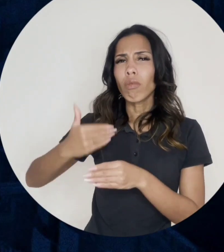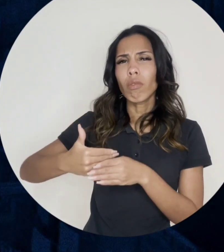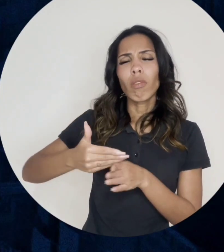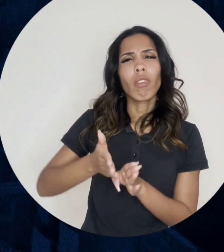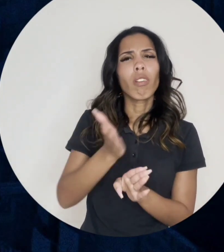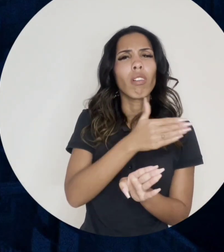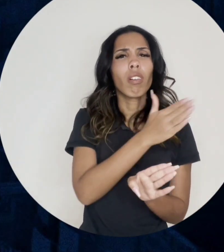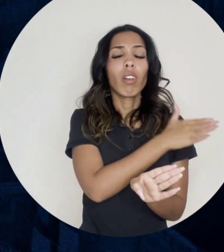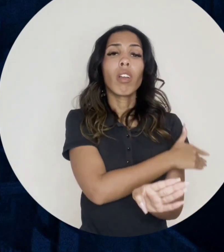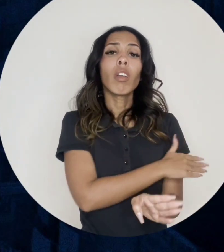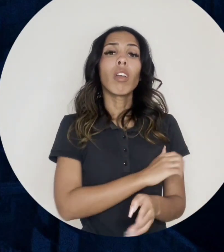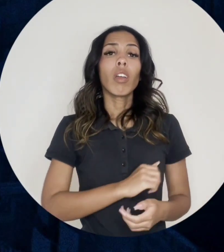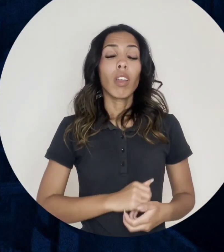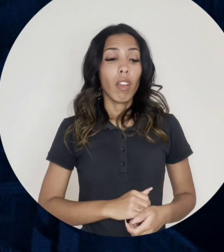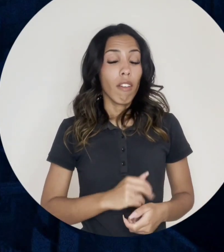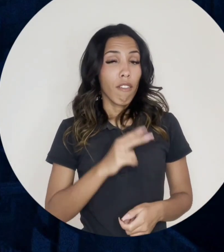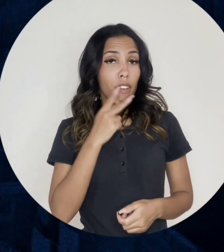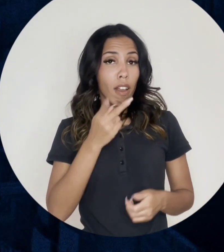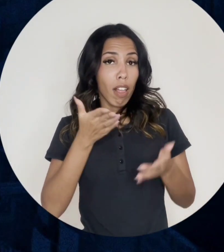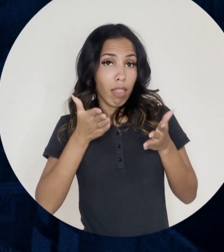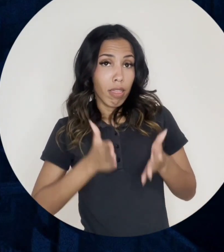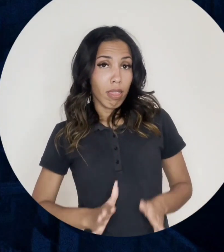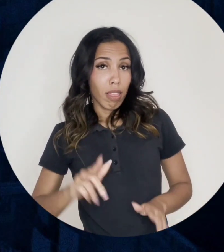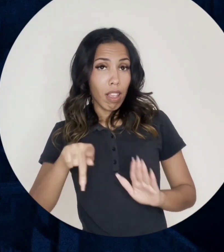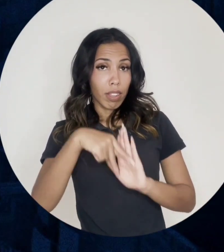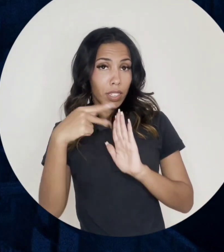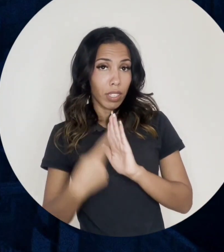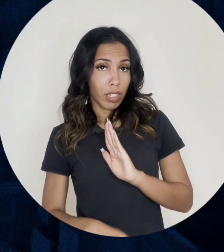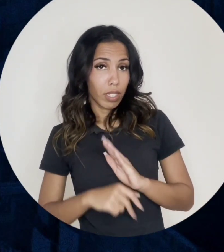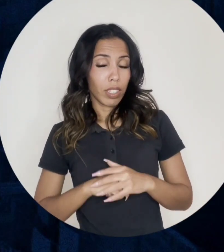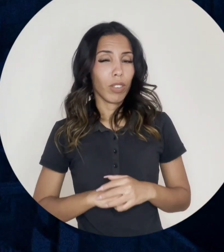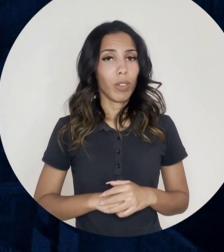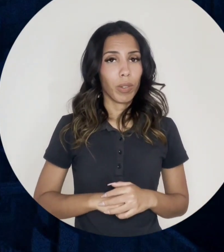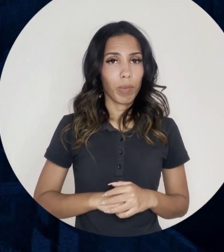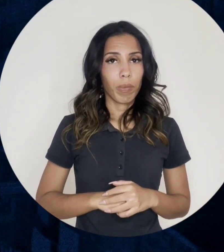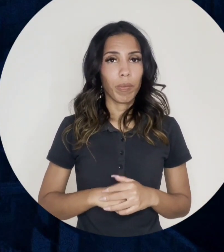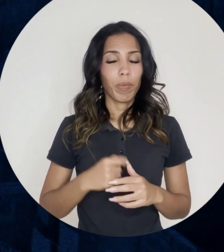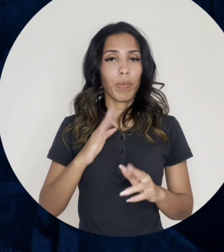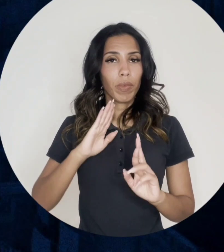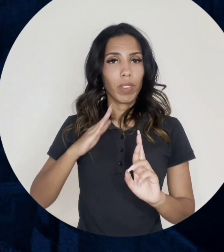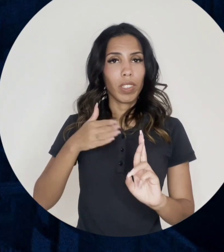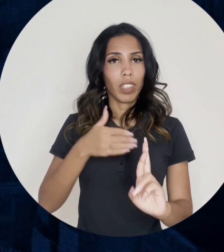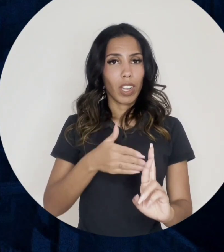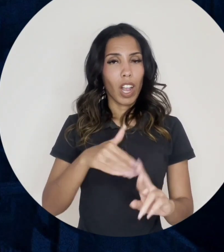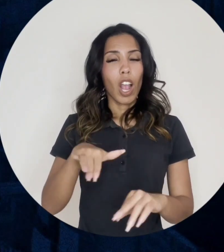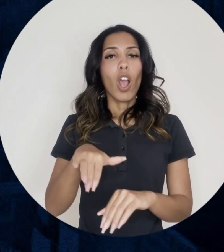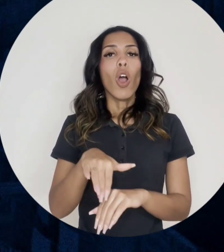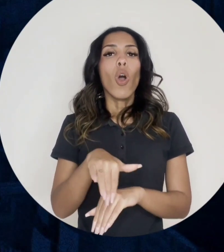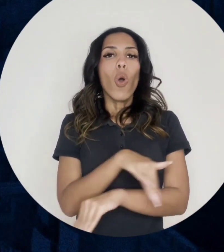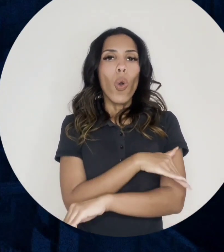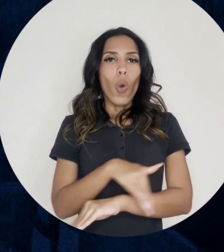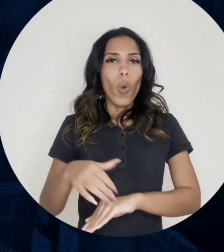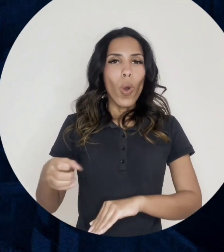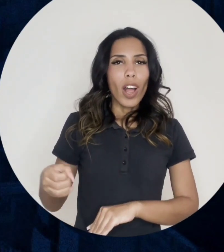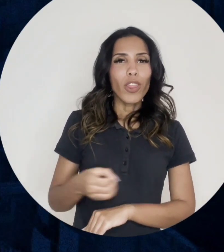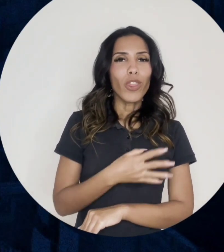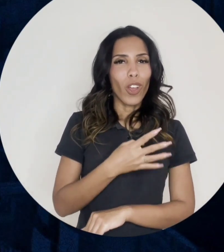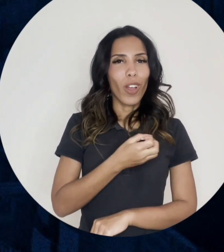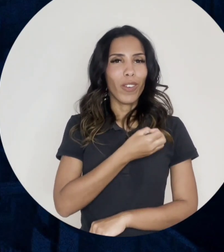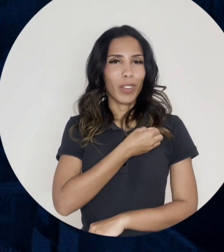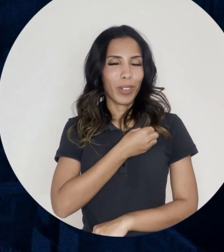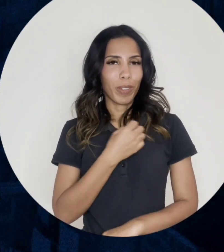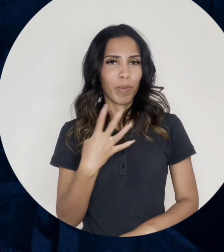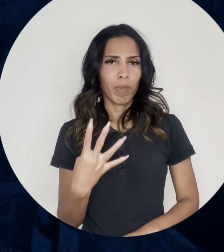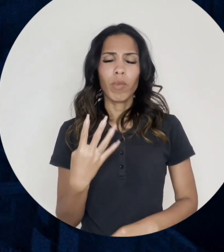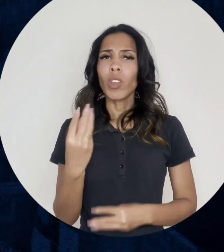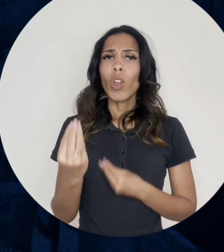me fala uma coisa, você fala que nasceu aqui, né? Você deu como referência Rua Nova, que é a Rua 4, né? A antiga É a Rua 4. E